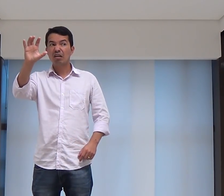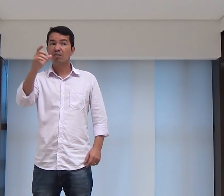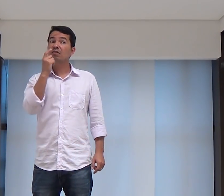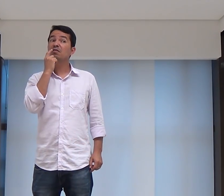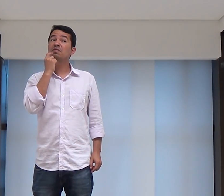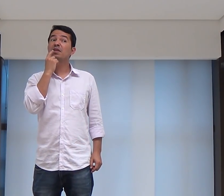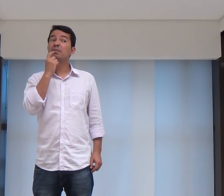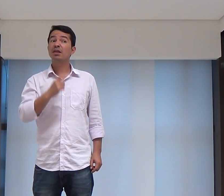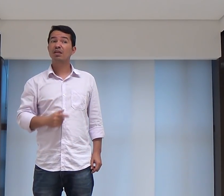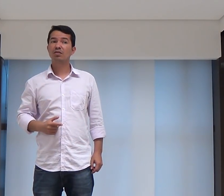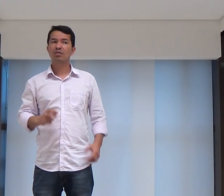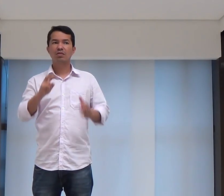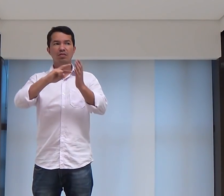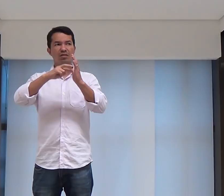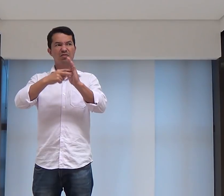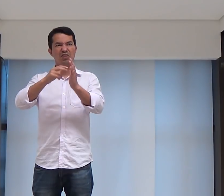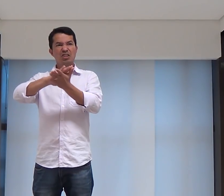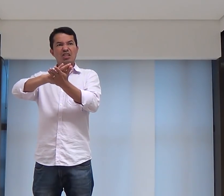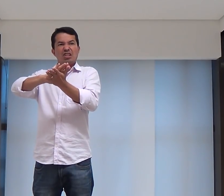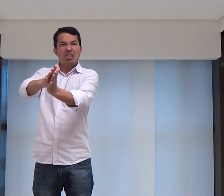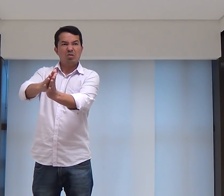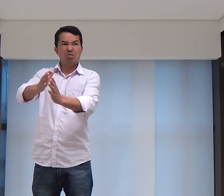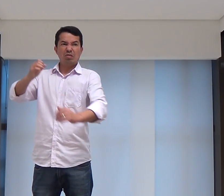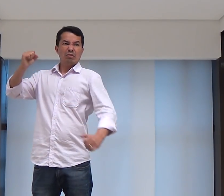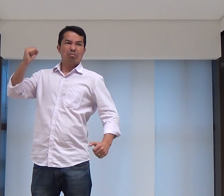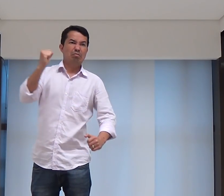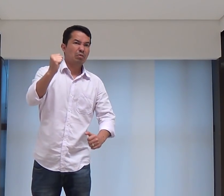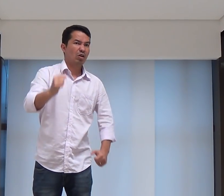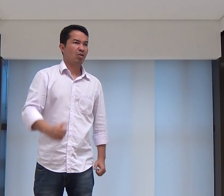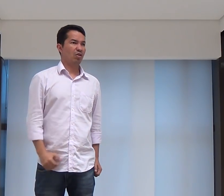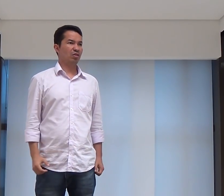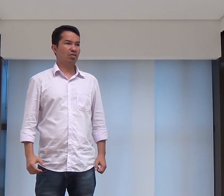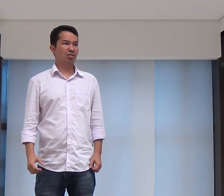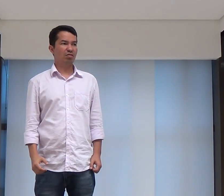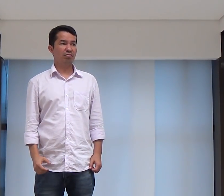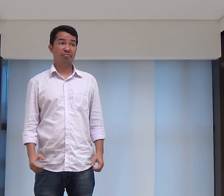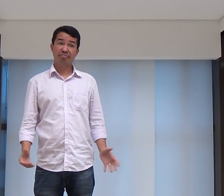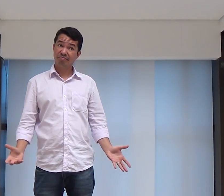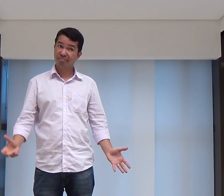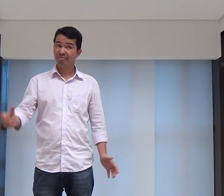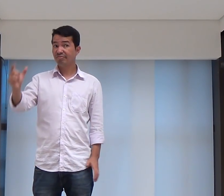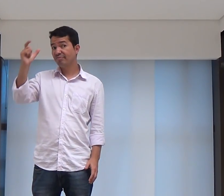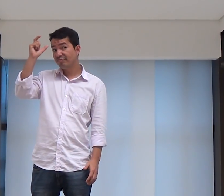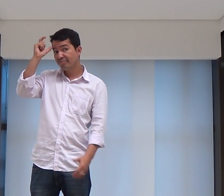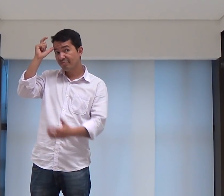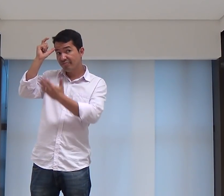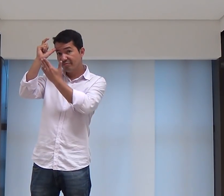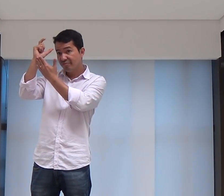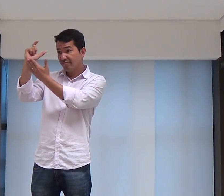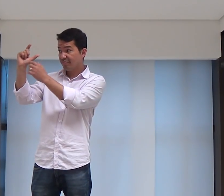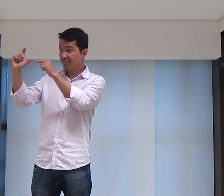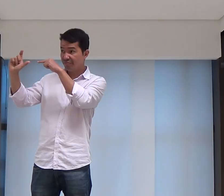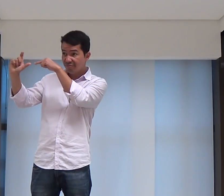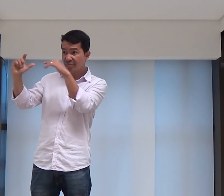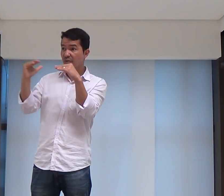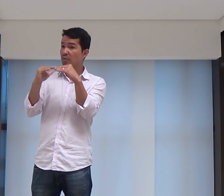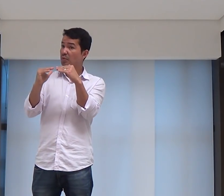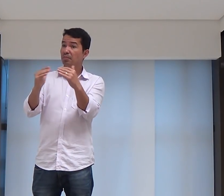Eu vou dragão vermelho, porque ele quer te destruir e te matar. O diabo, né?